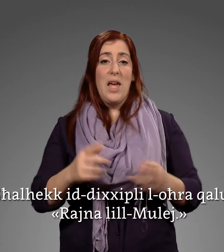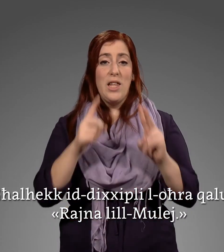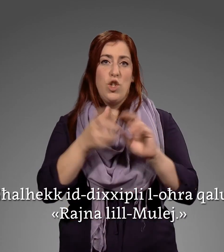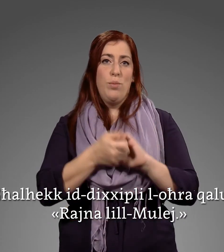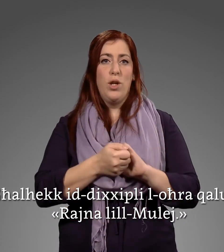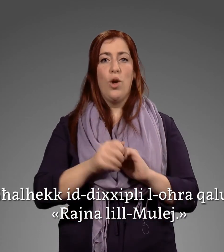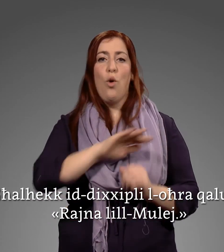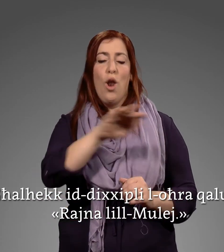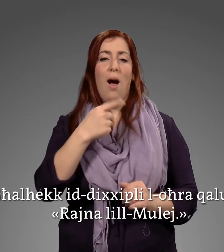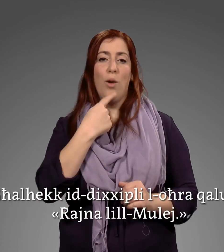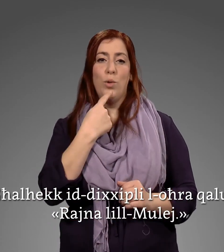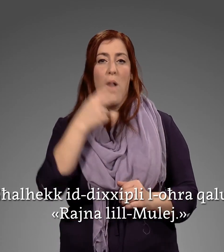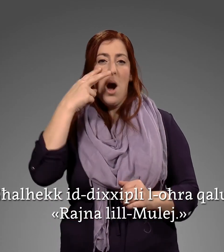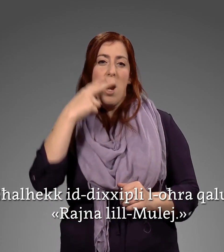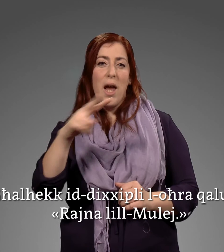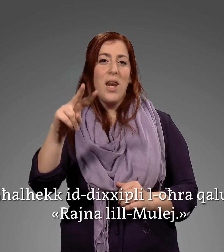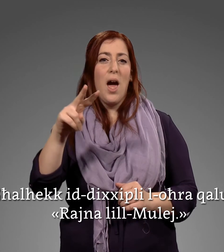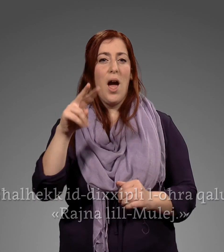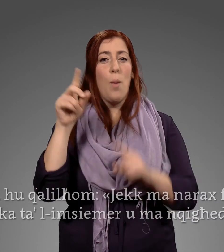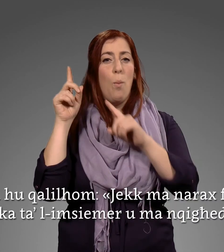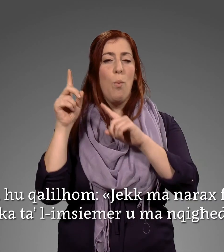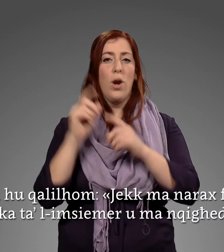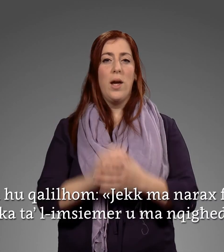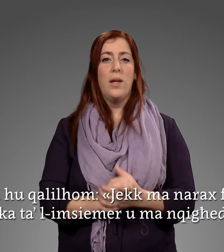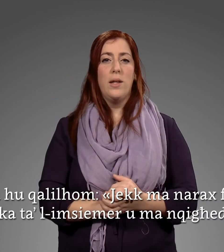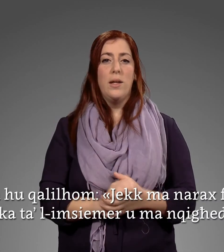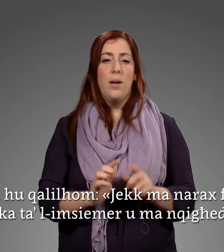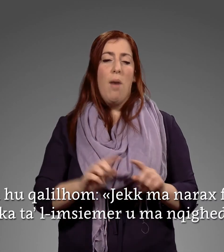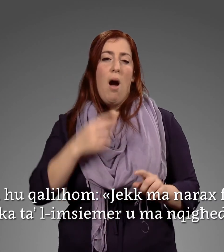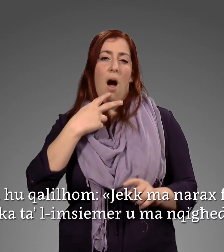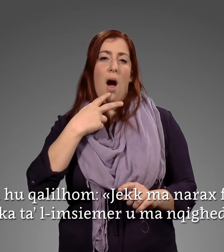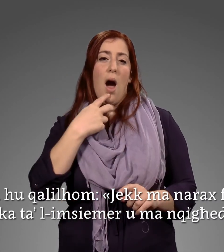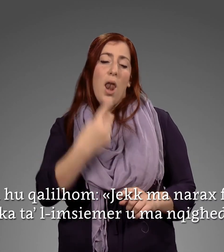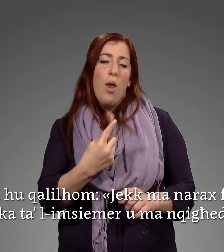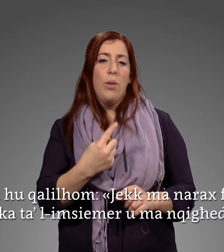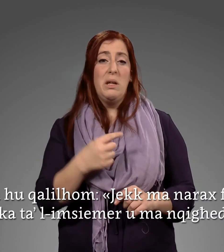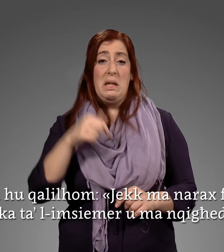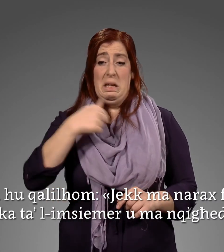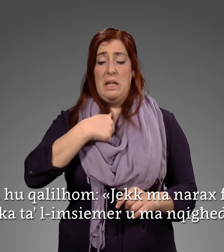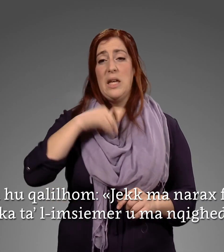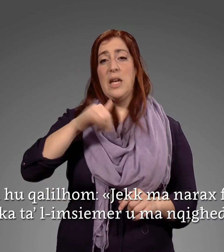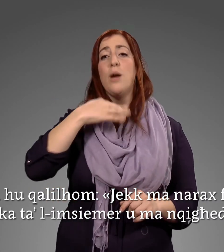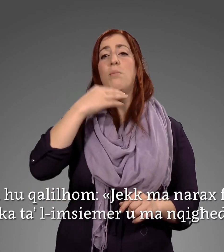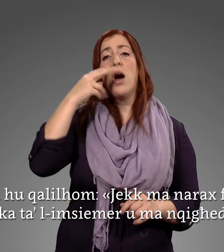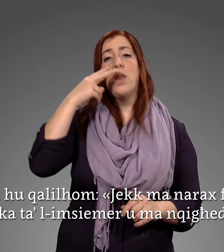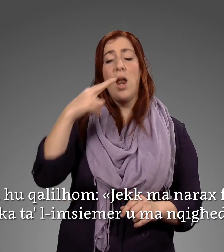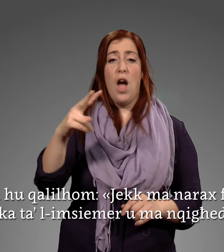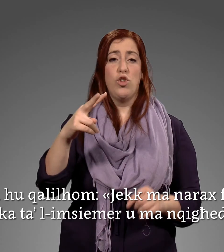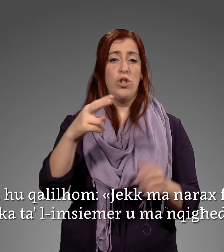qalulu rajna lill-mulej. Iżdu qalilhom, jekk ma narax fideh il-marka tal-imsiemer